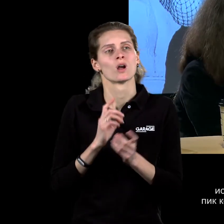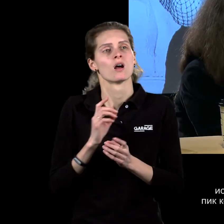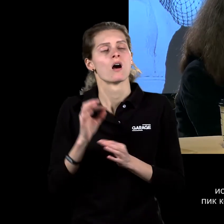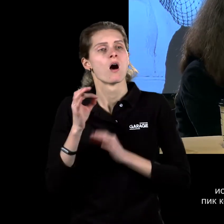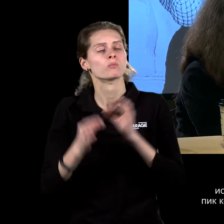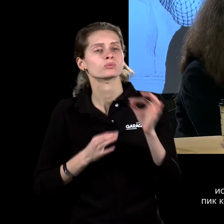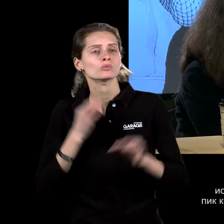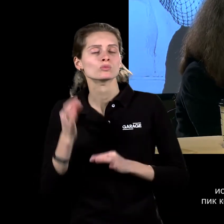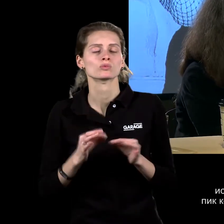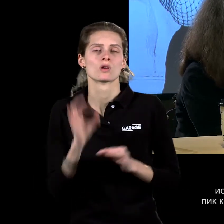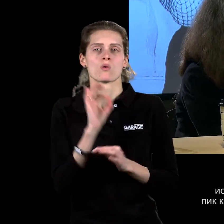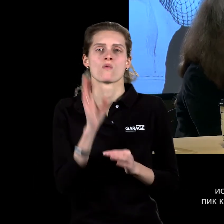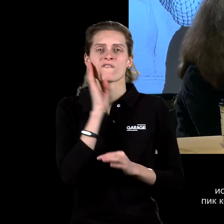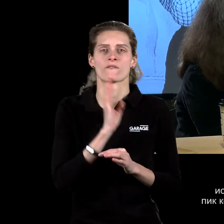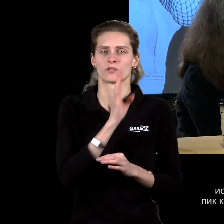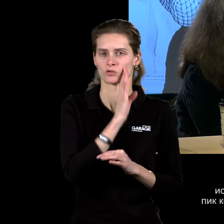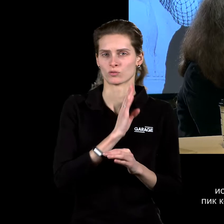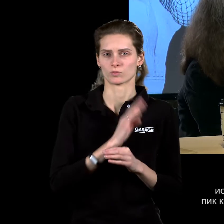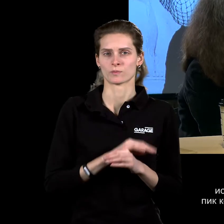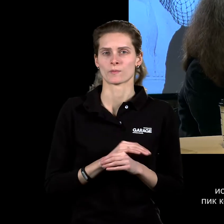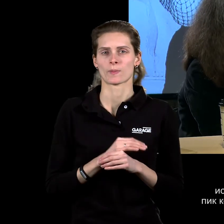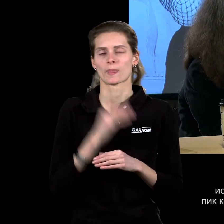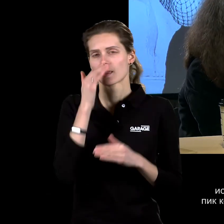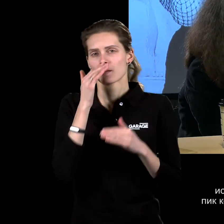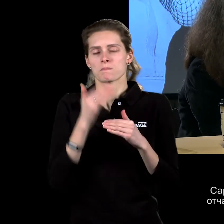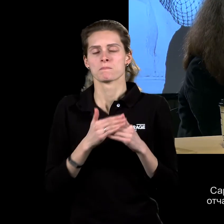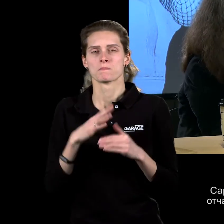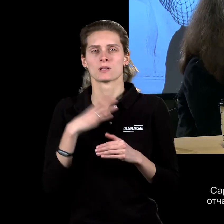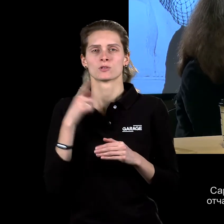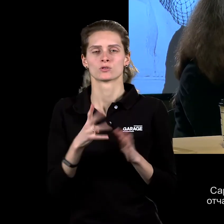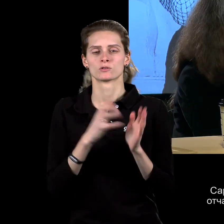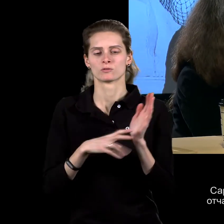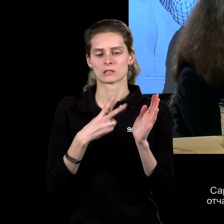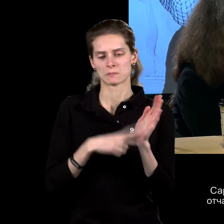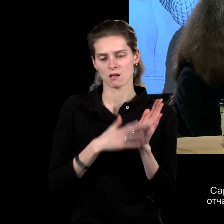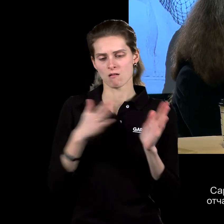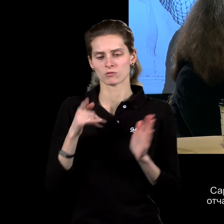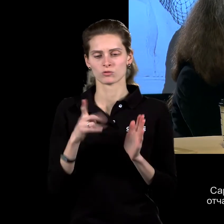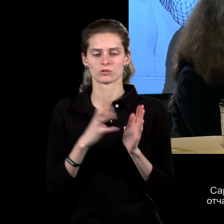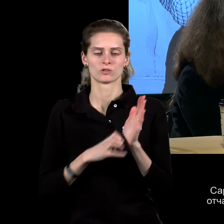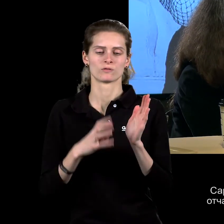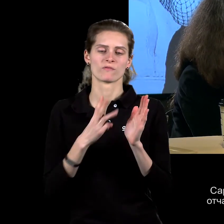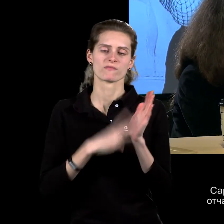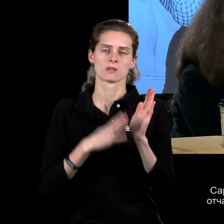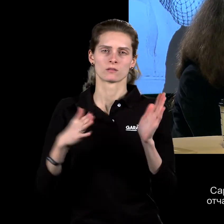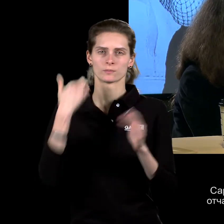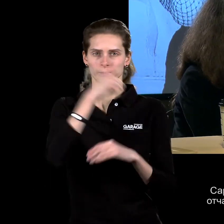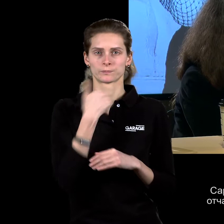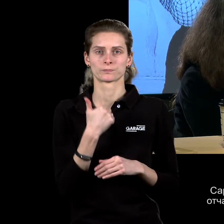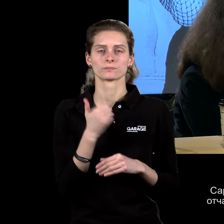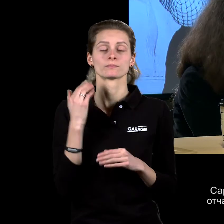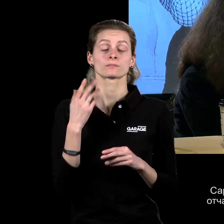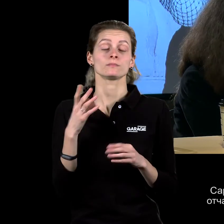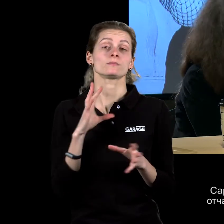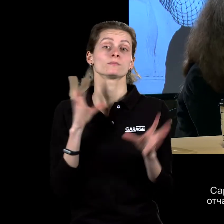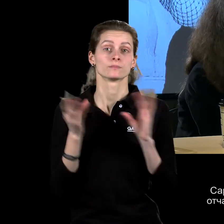пик которого пришелся на, наверное, конец 70-х, 80-х. Этой годы. Вот. Но при этом как бы Сара Лукас